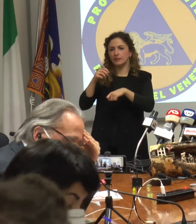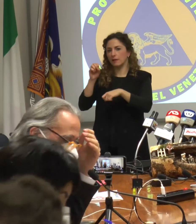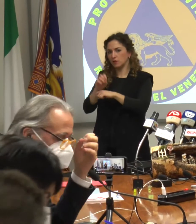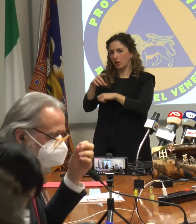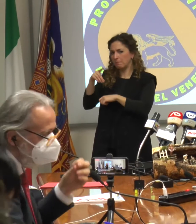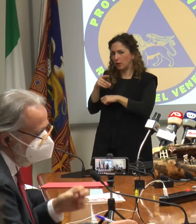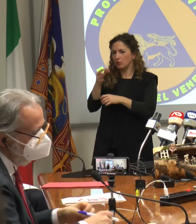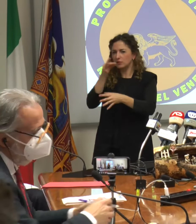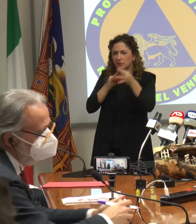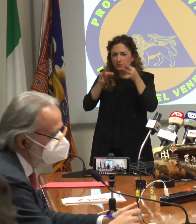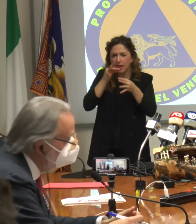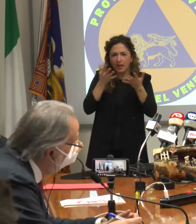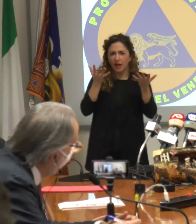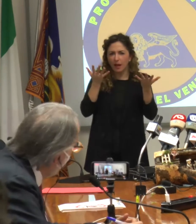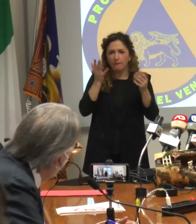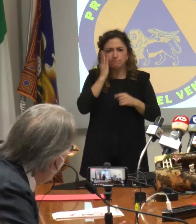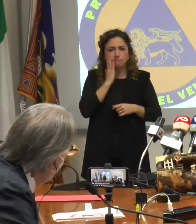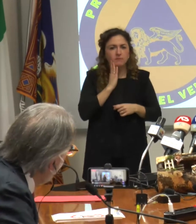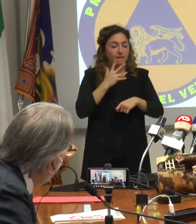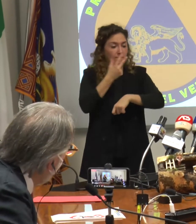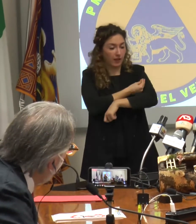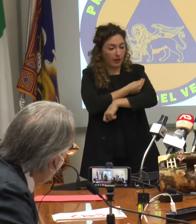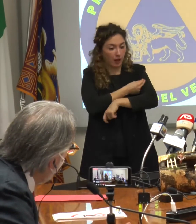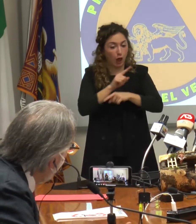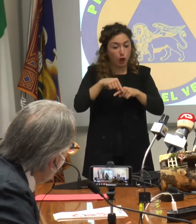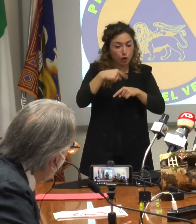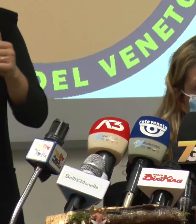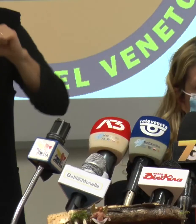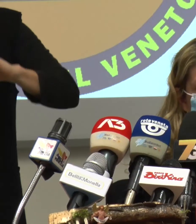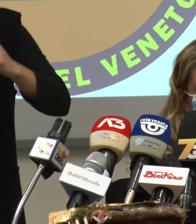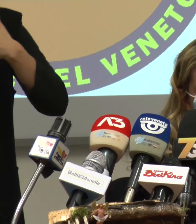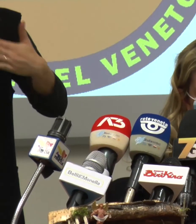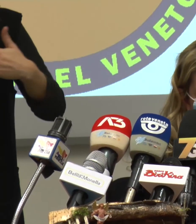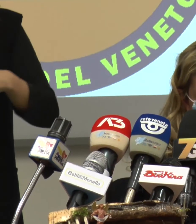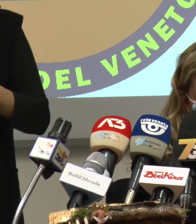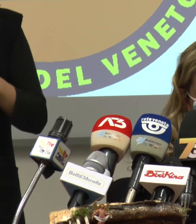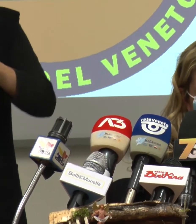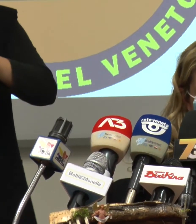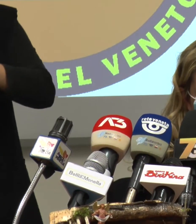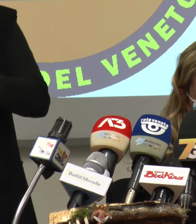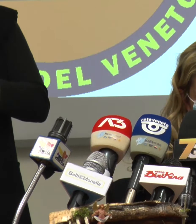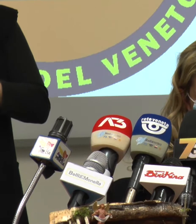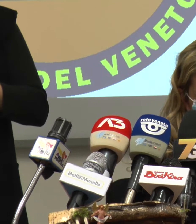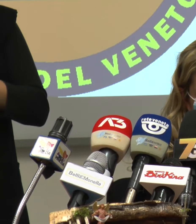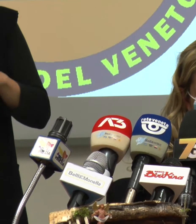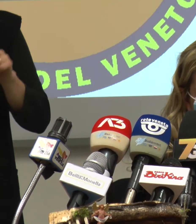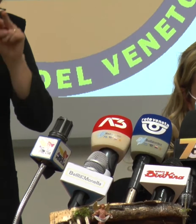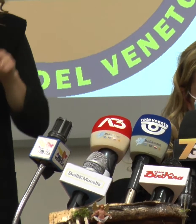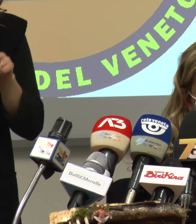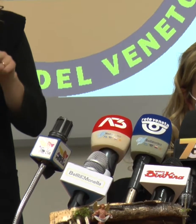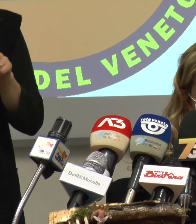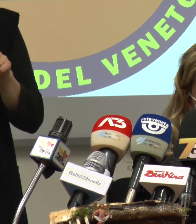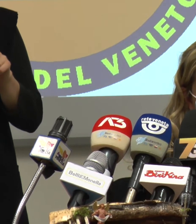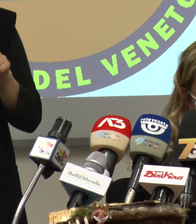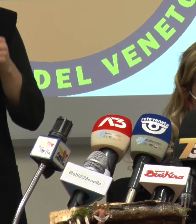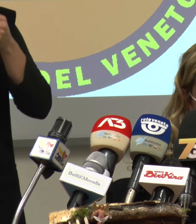questo vaccino nel più breve tempo possibile, perché ci troviamo di fronte a una malattia che necessita di controllo e lo strumento di controllo